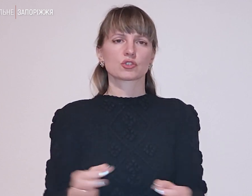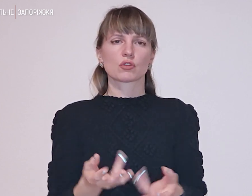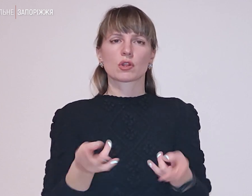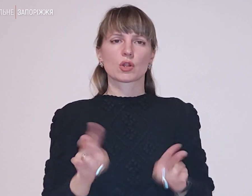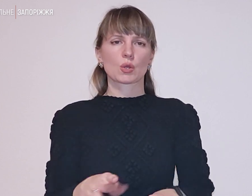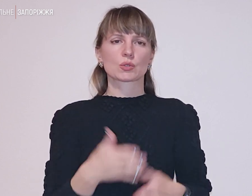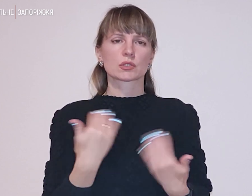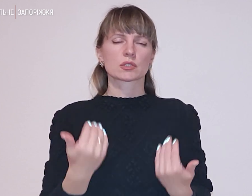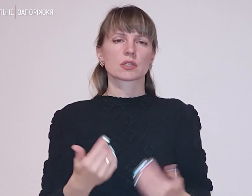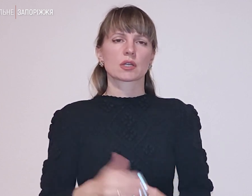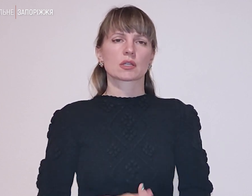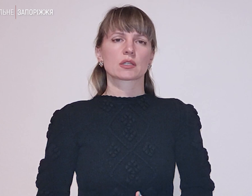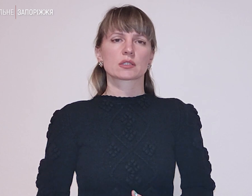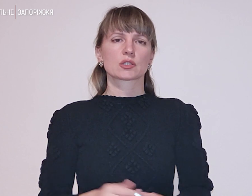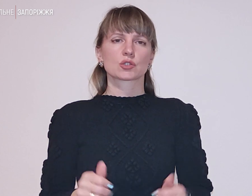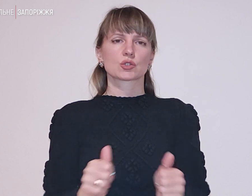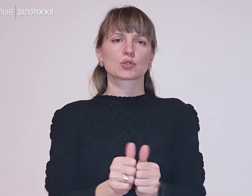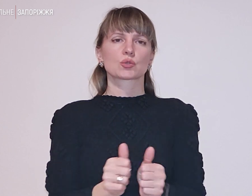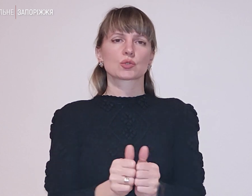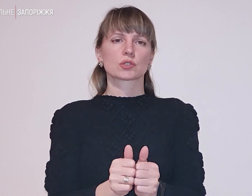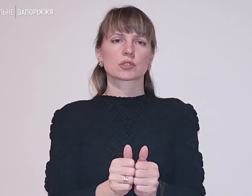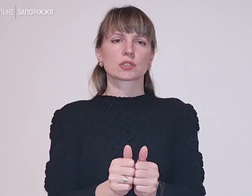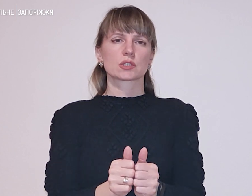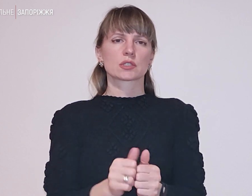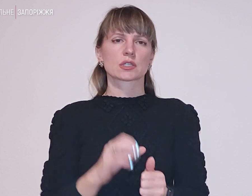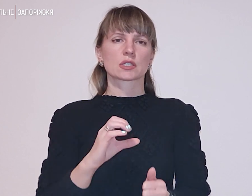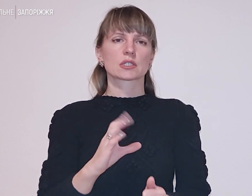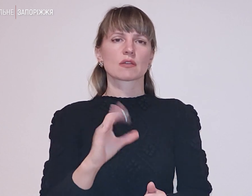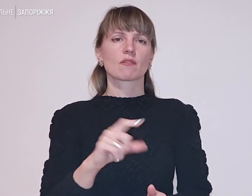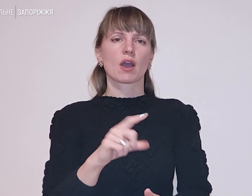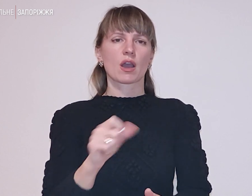Ну, живуть сусідська сваха, хотіла вона з